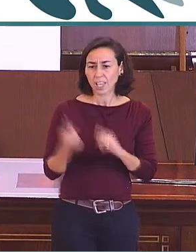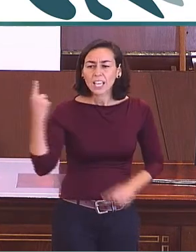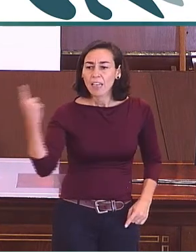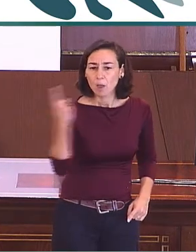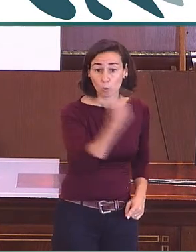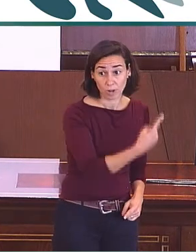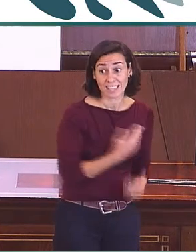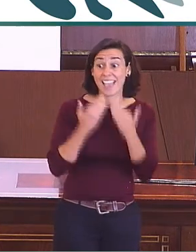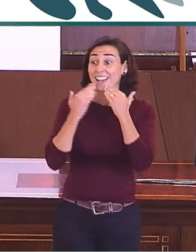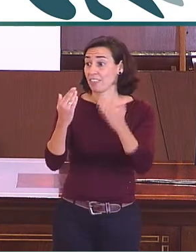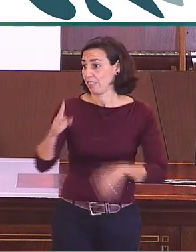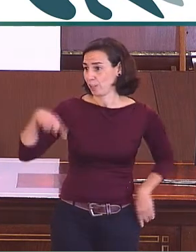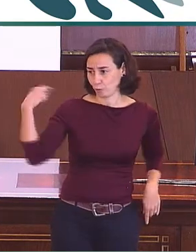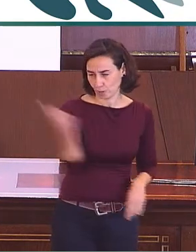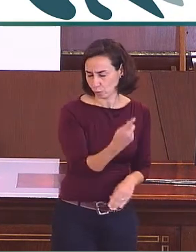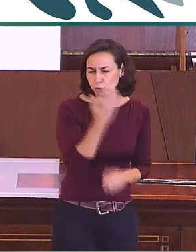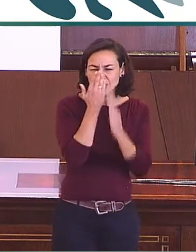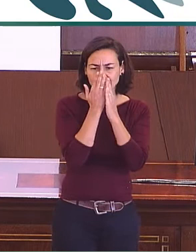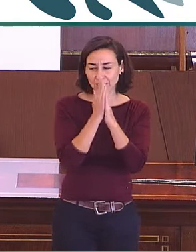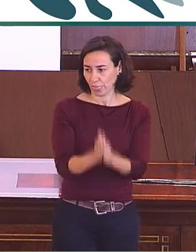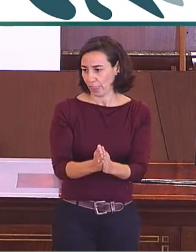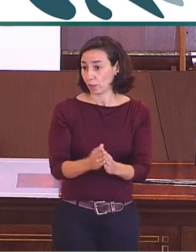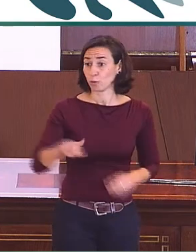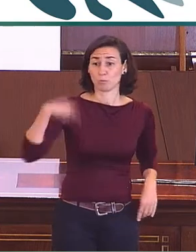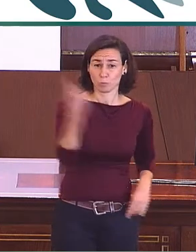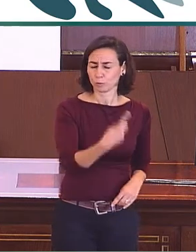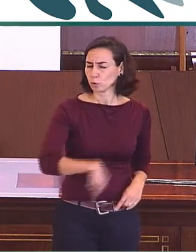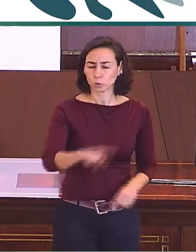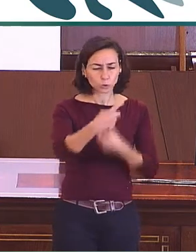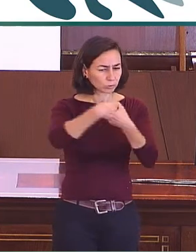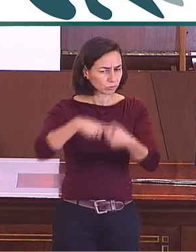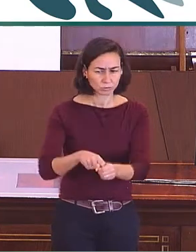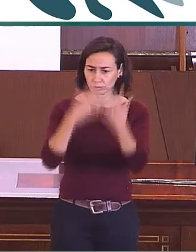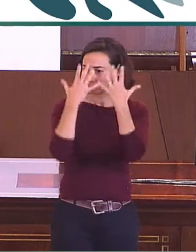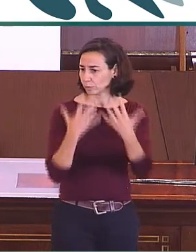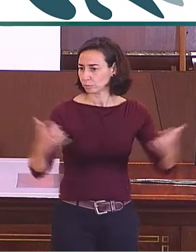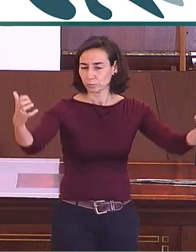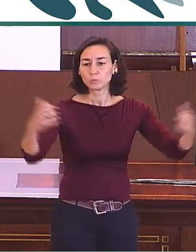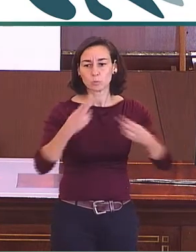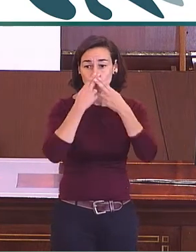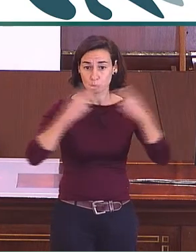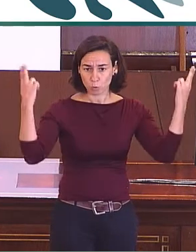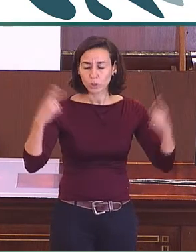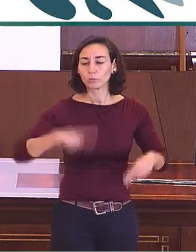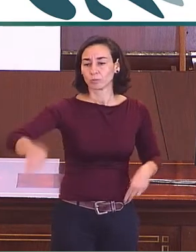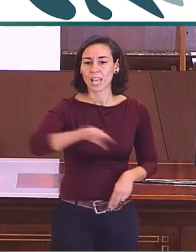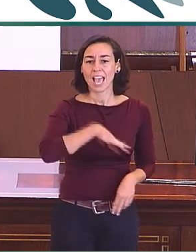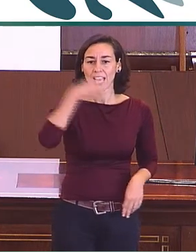agradeceros sinceramente a vosotros que sois los que a todo el público que sois los que habéis hecho capaces el éxito, habéis